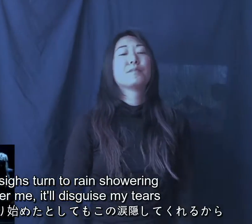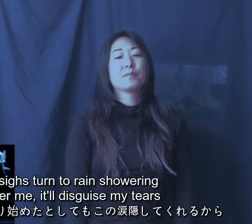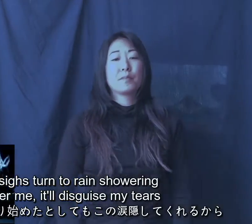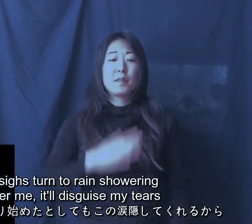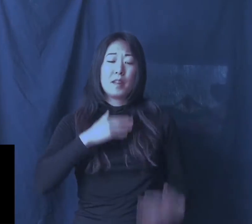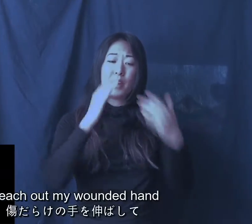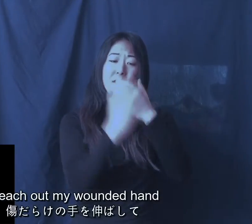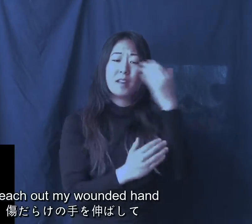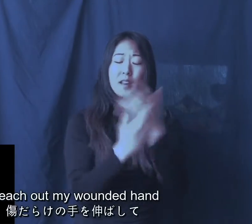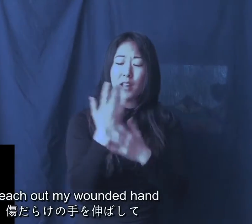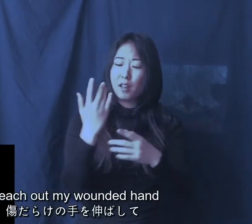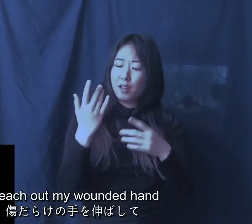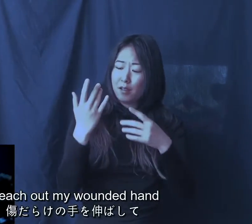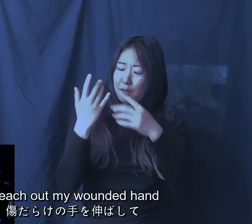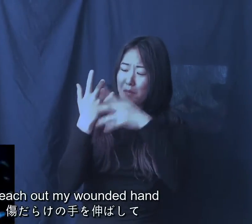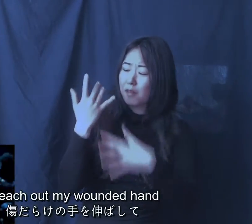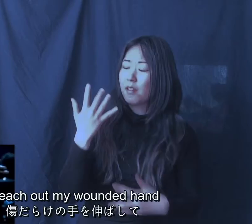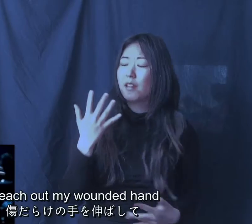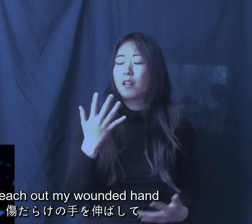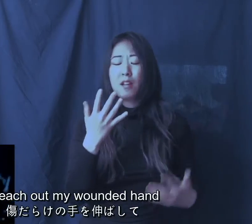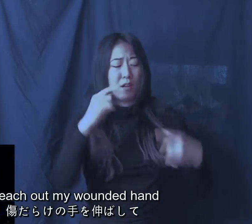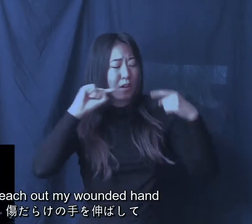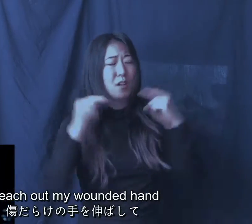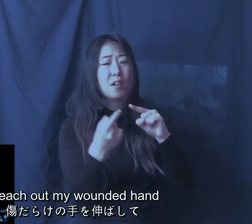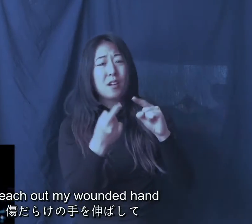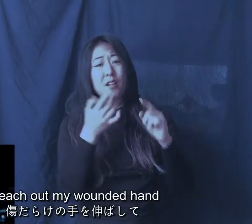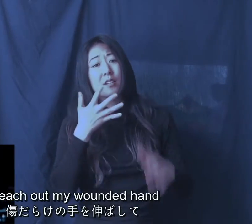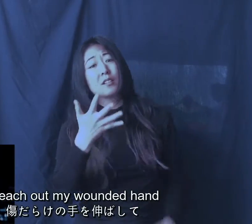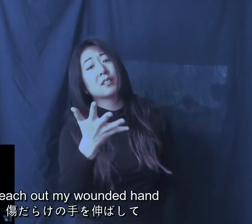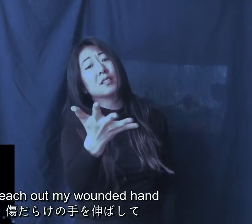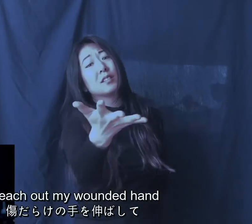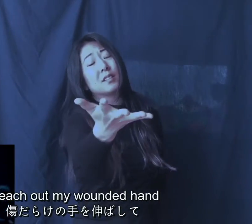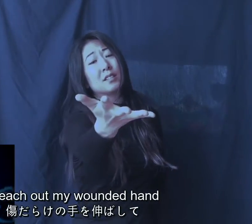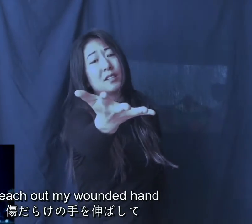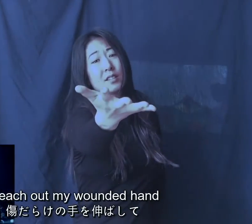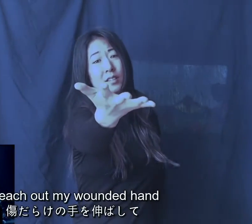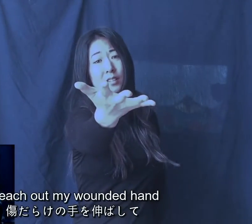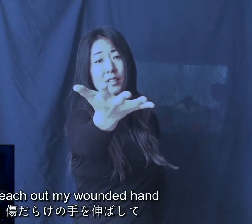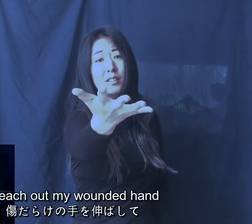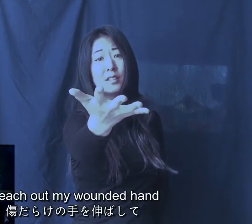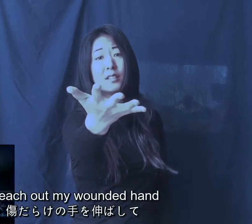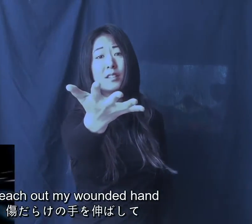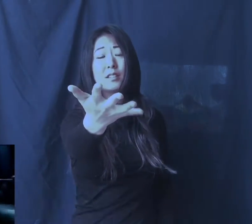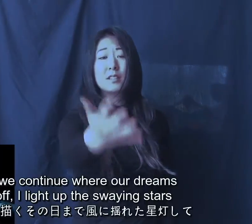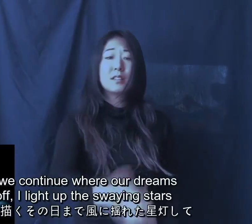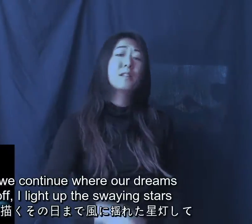から傷だらけの手を伸ばして